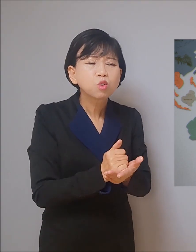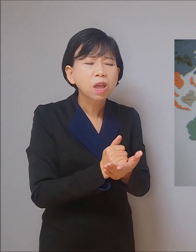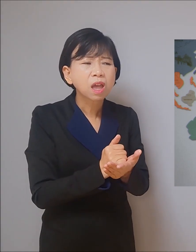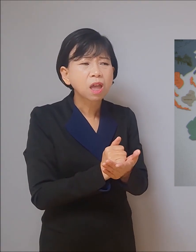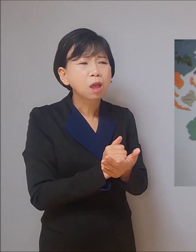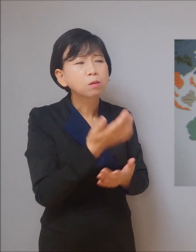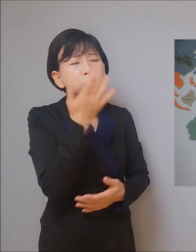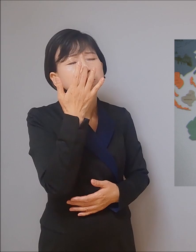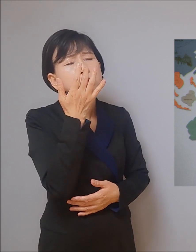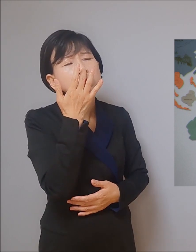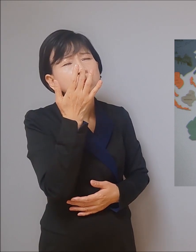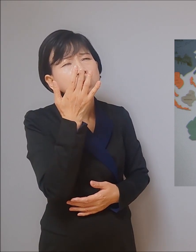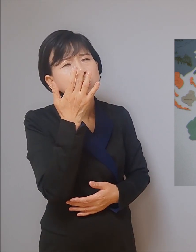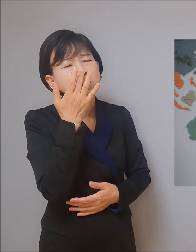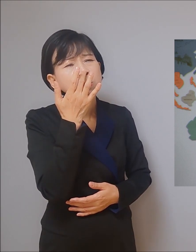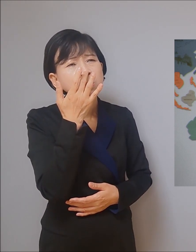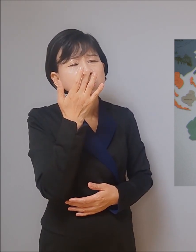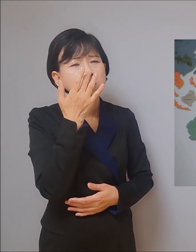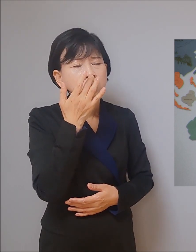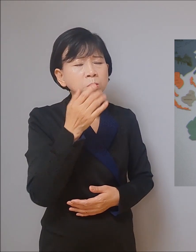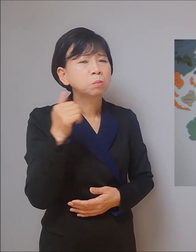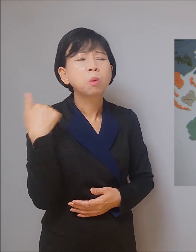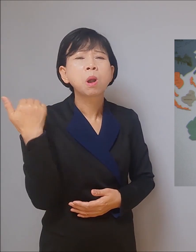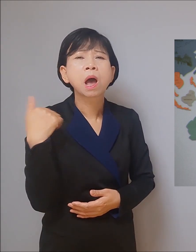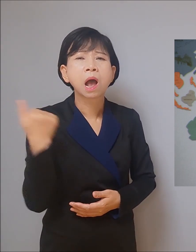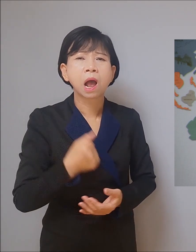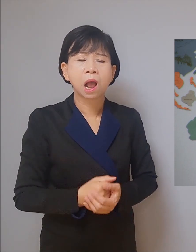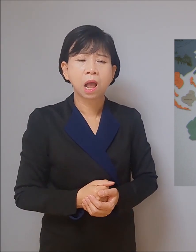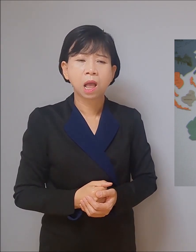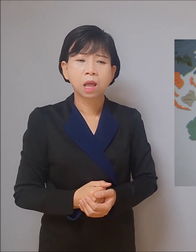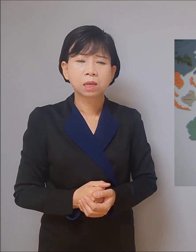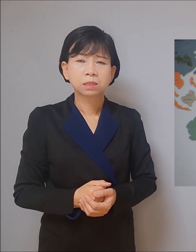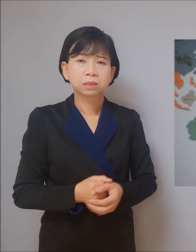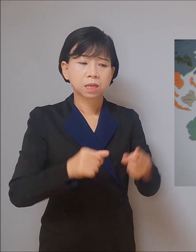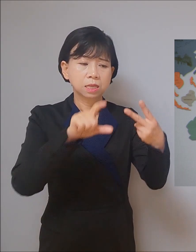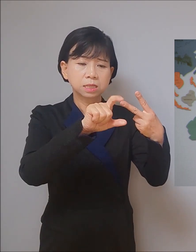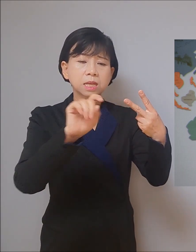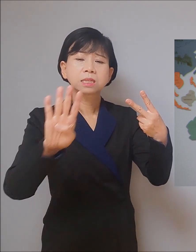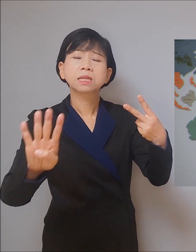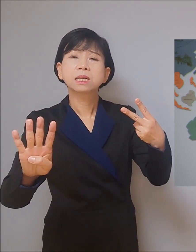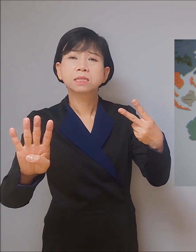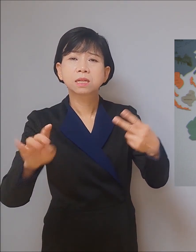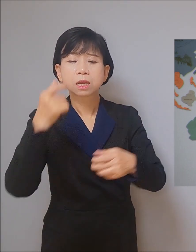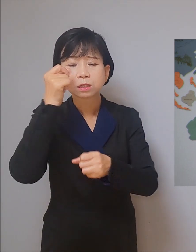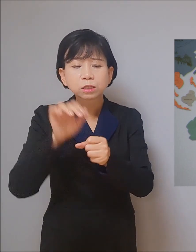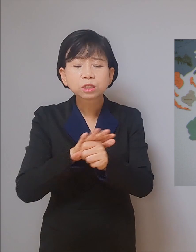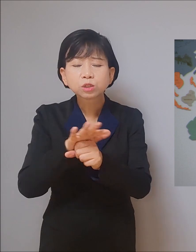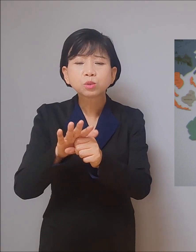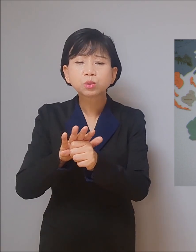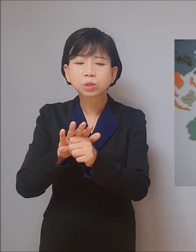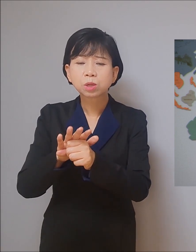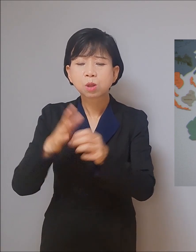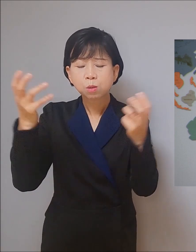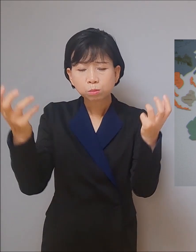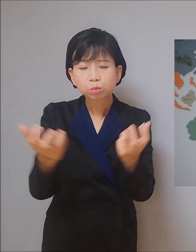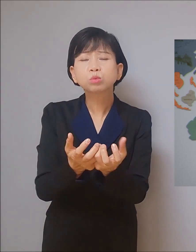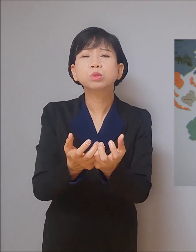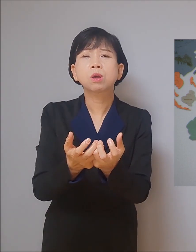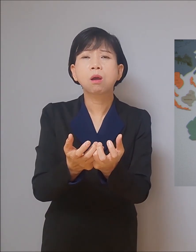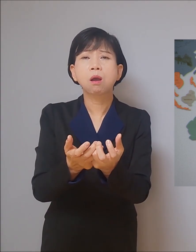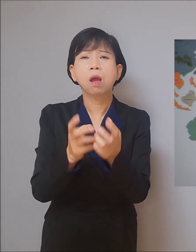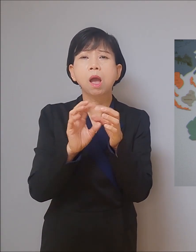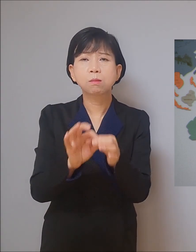구별하지 못했다면, 이제 4절에서 말씀하시는 긍휼하신 풍성,